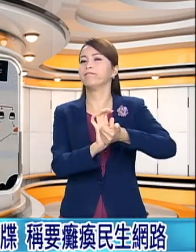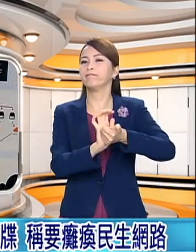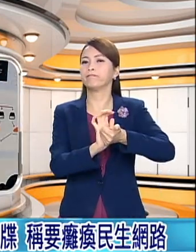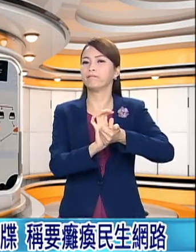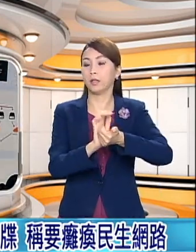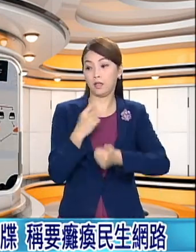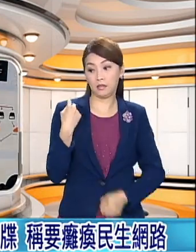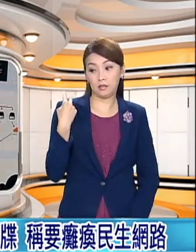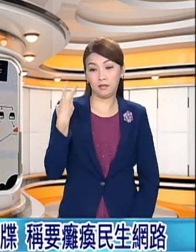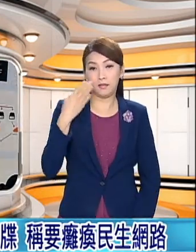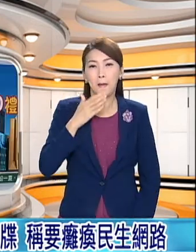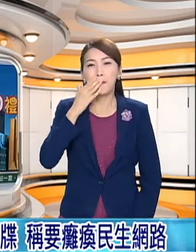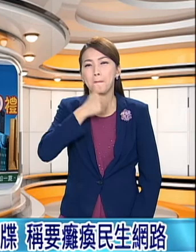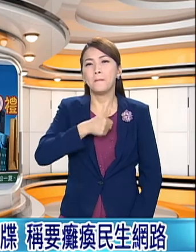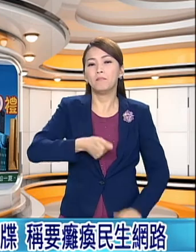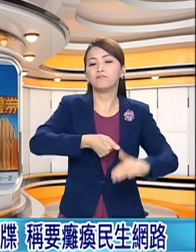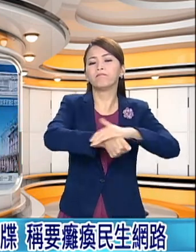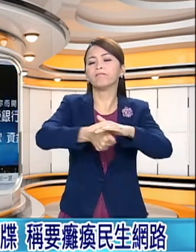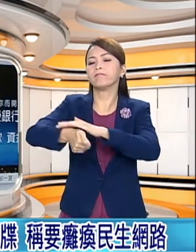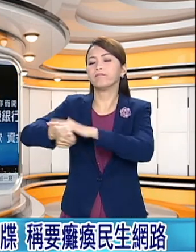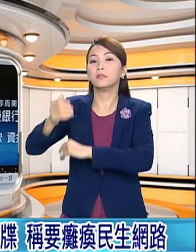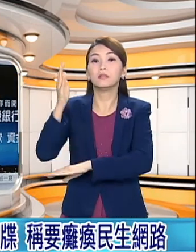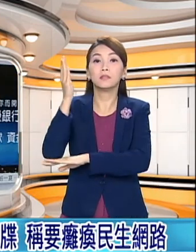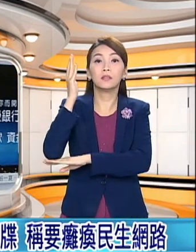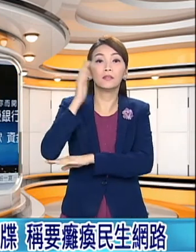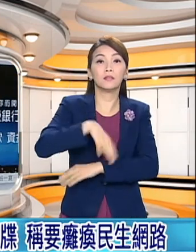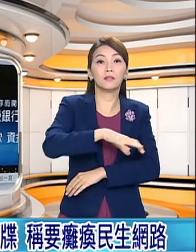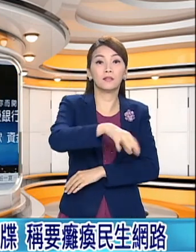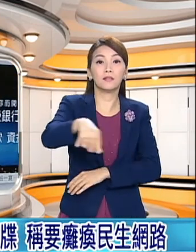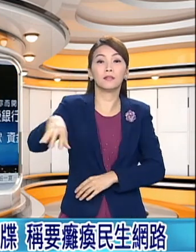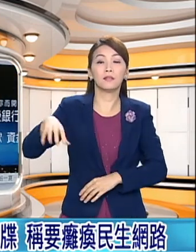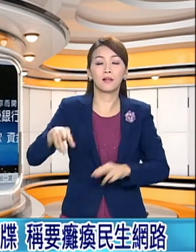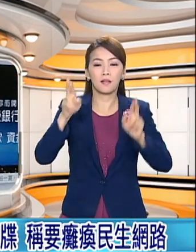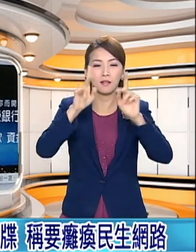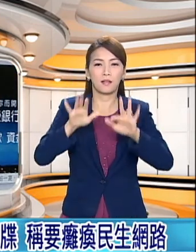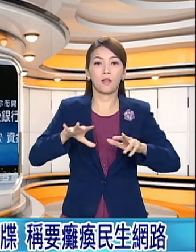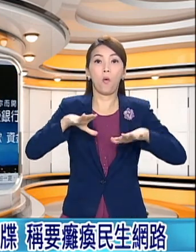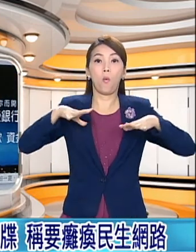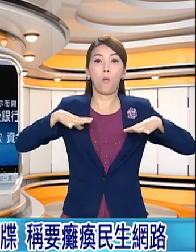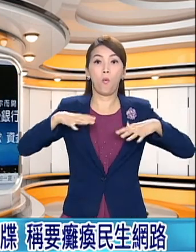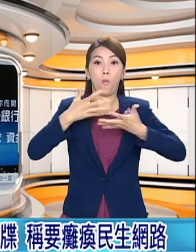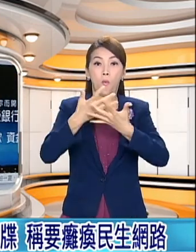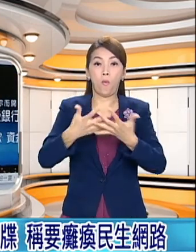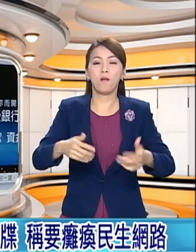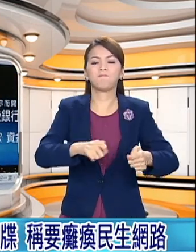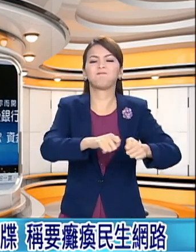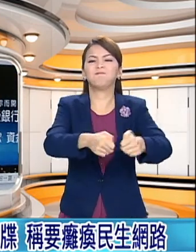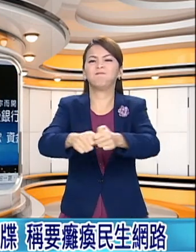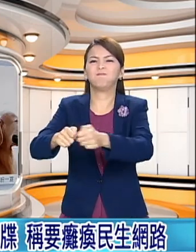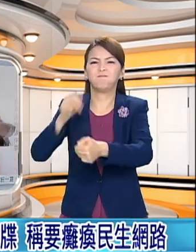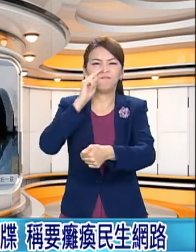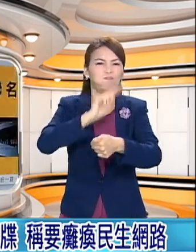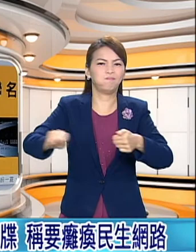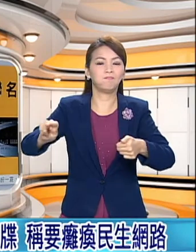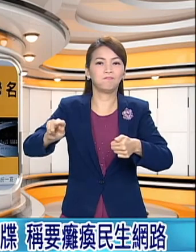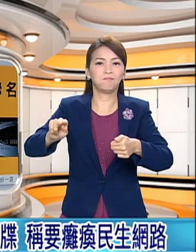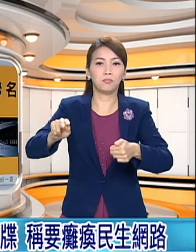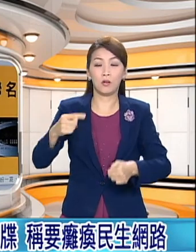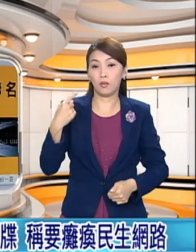机关的官方网站，而在昨天的凌晨还下了最后通牒，要求